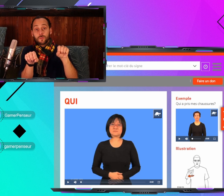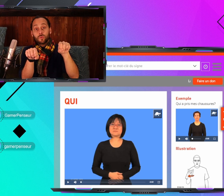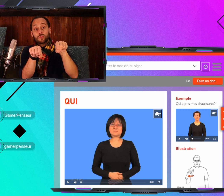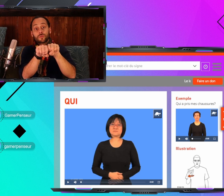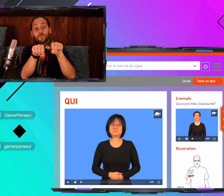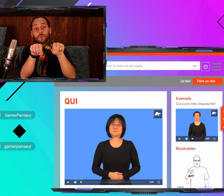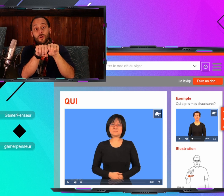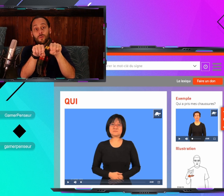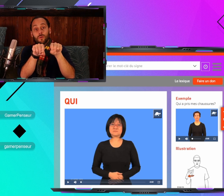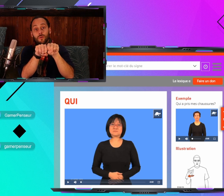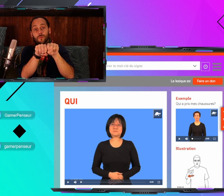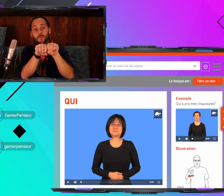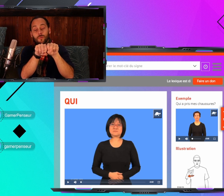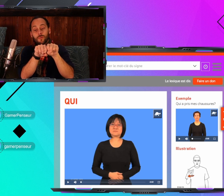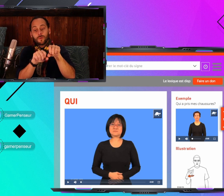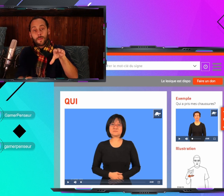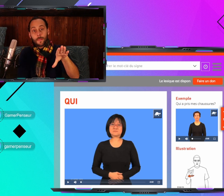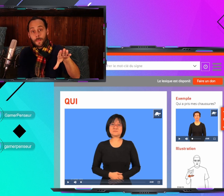Donc chaussure.